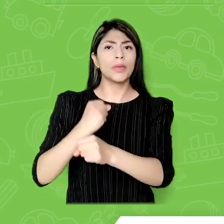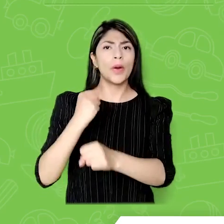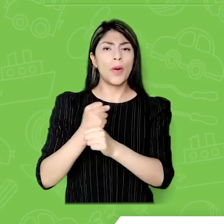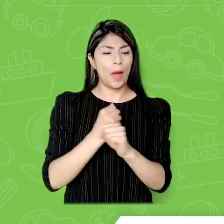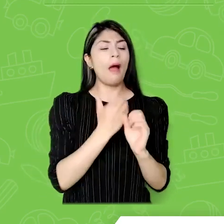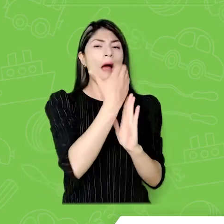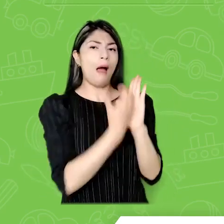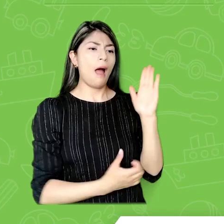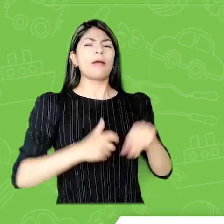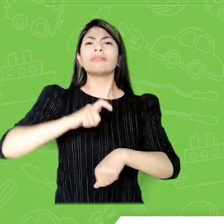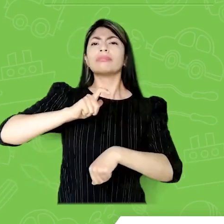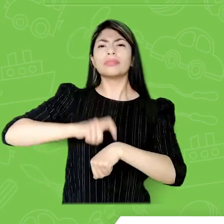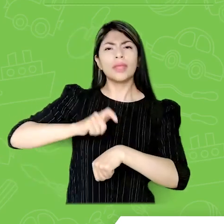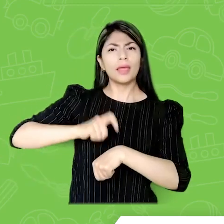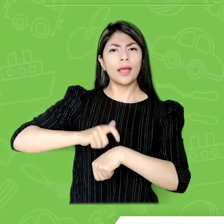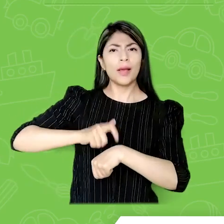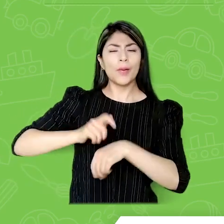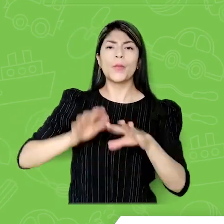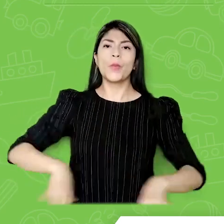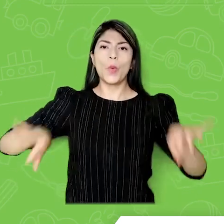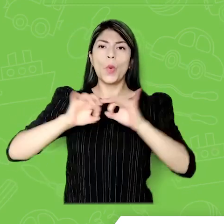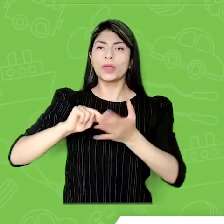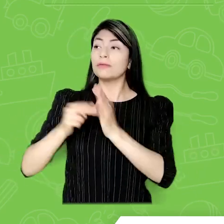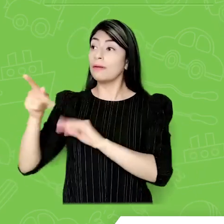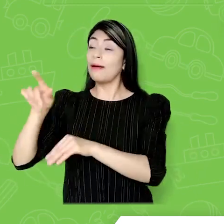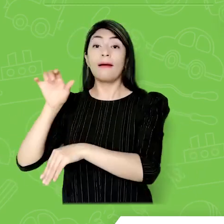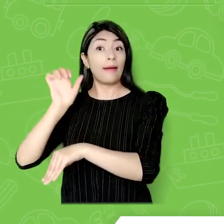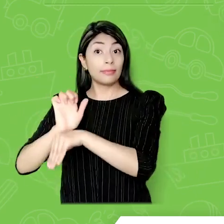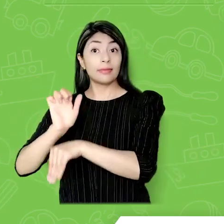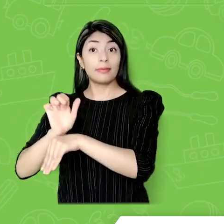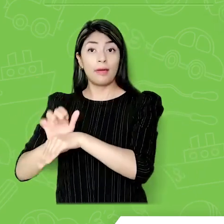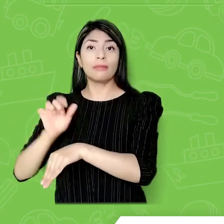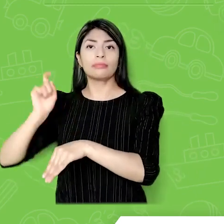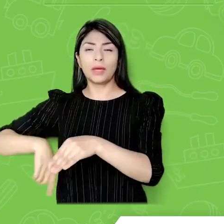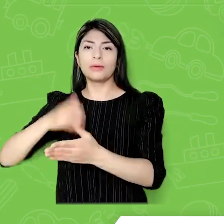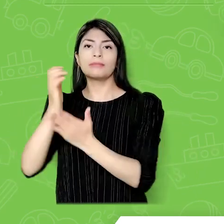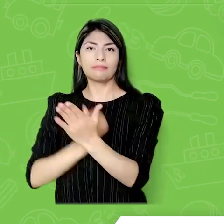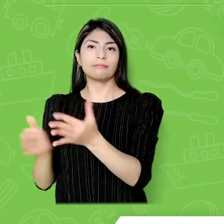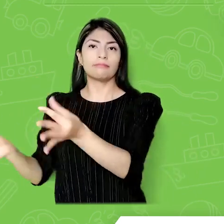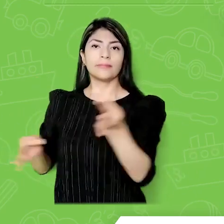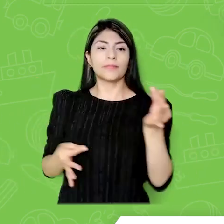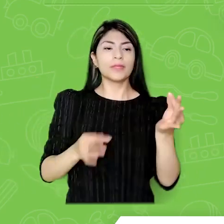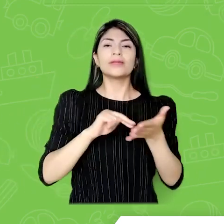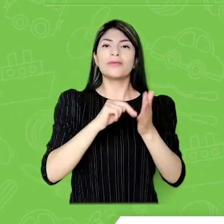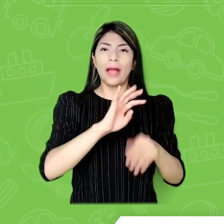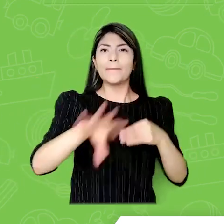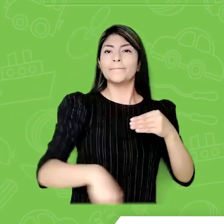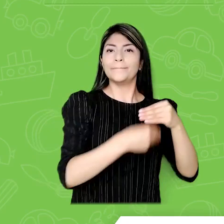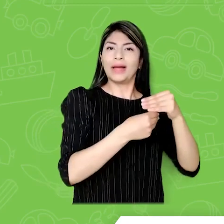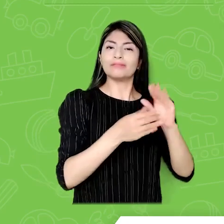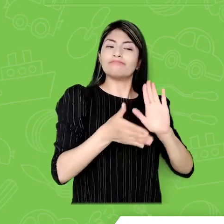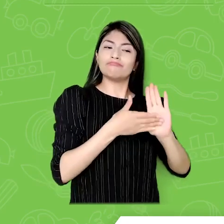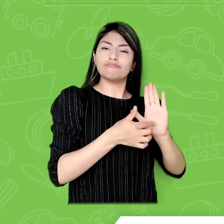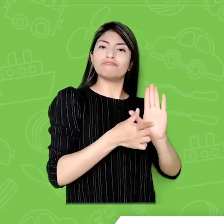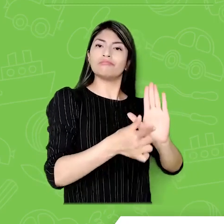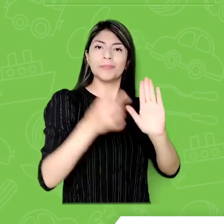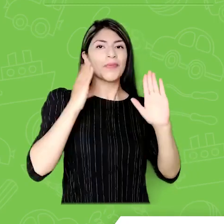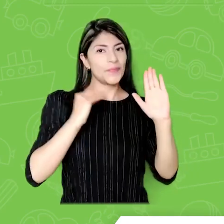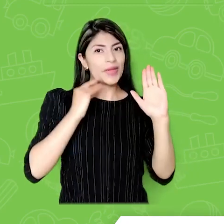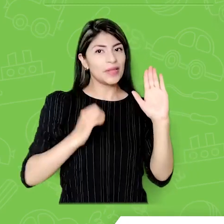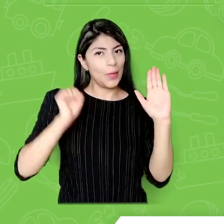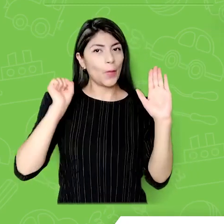entidad beneficiaria, y en todo caso sumará al tiempo de experiencia profesional del practicante. Artículo